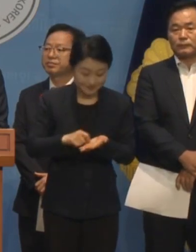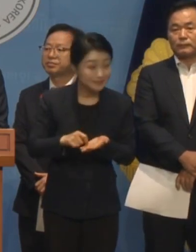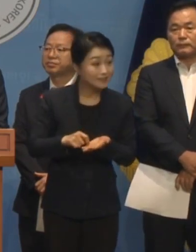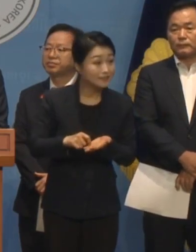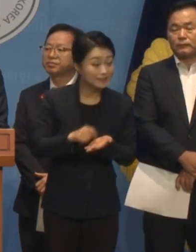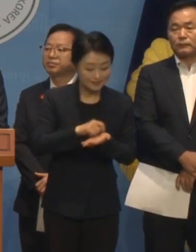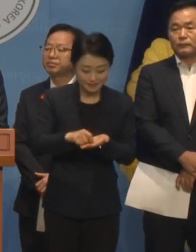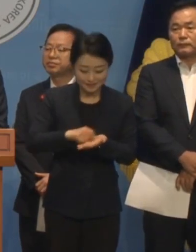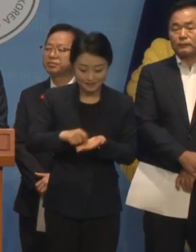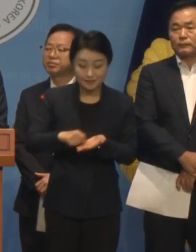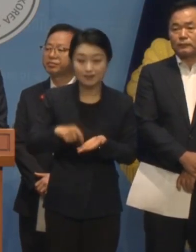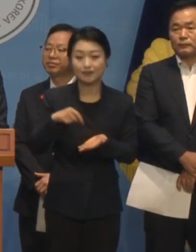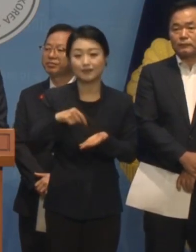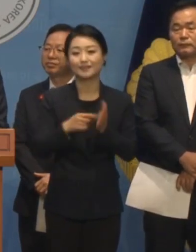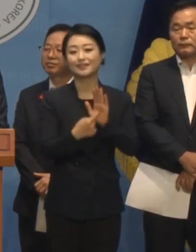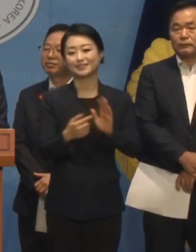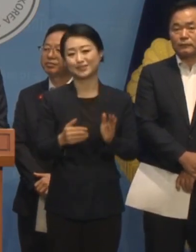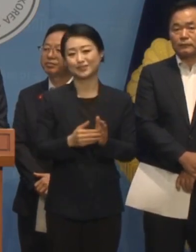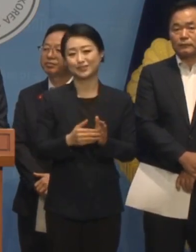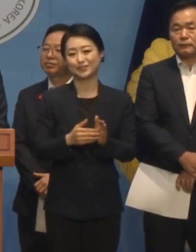언론 보도를 접했습니다.